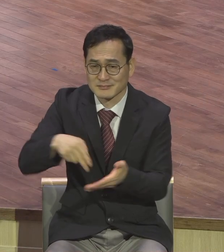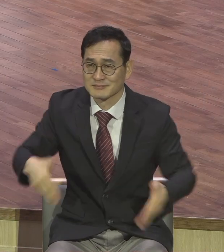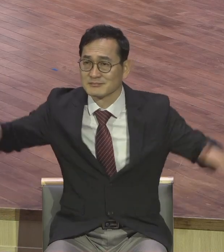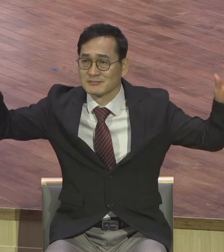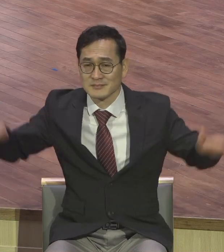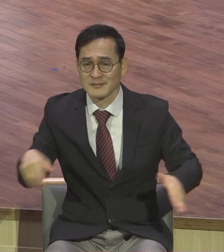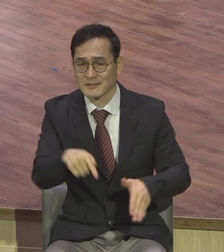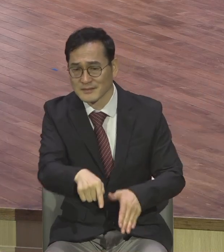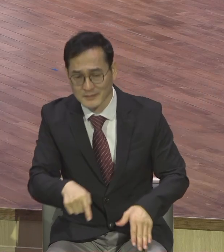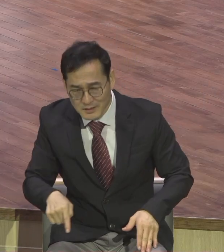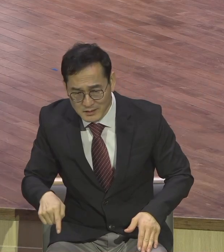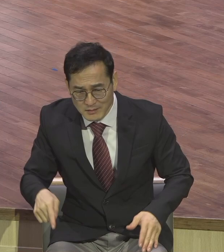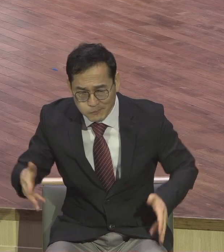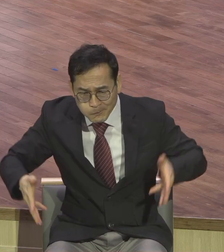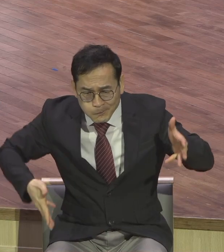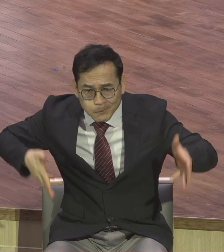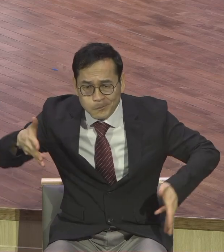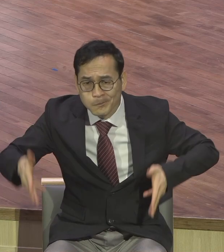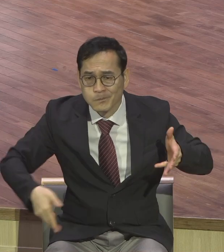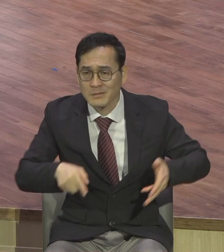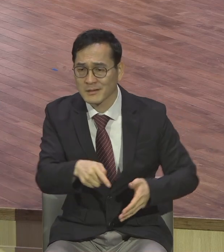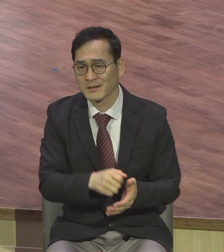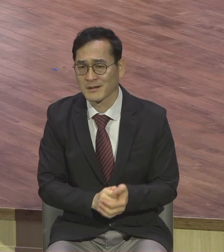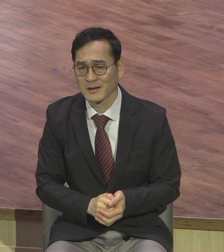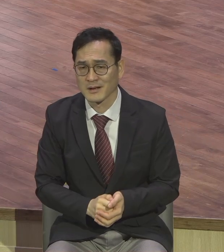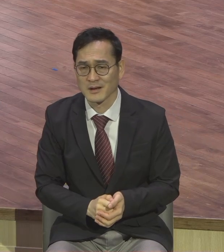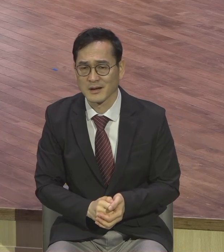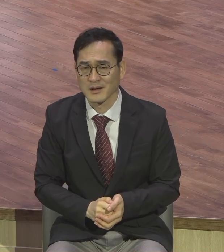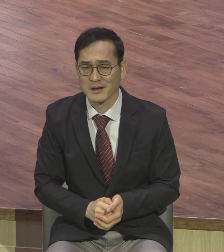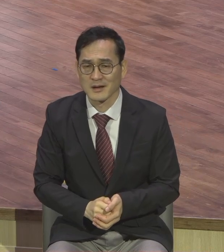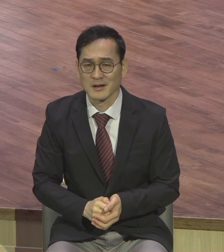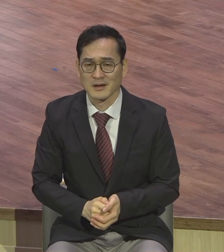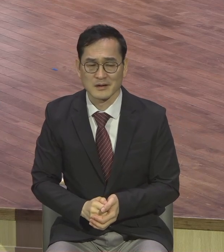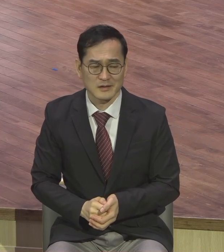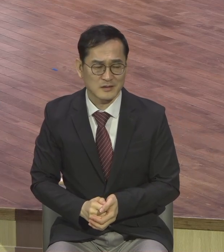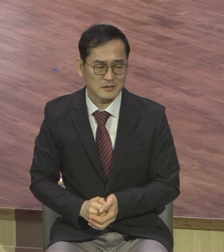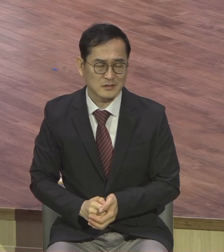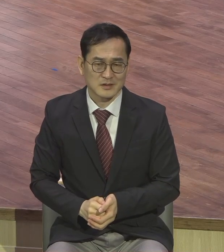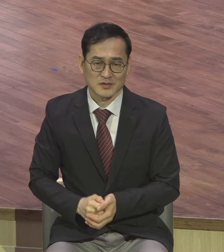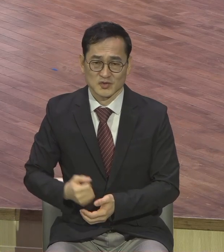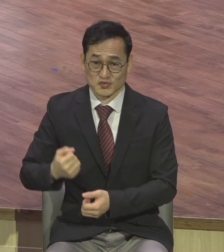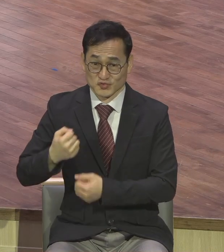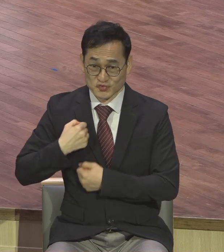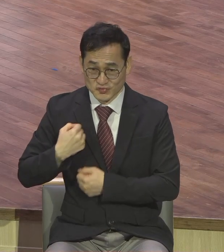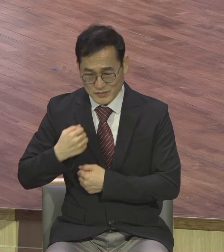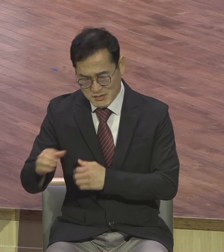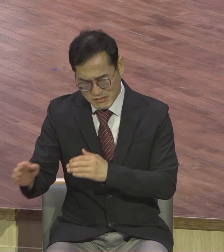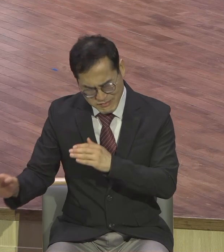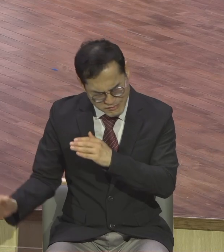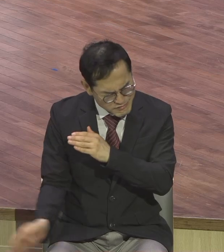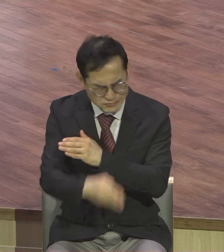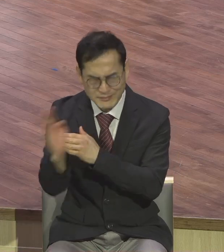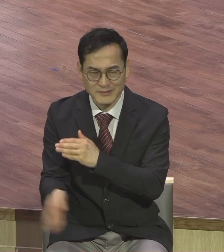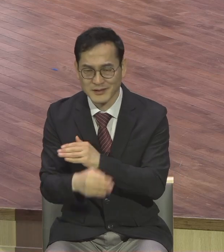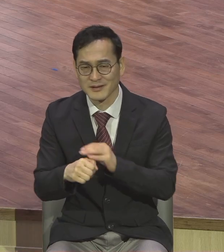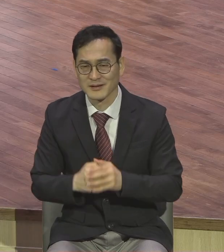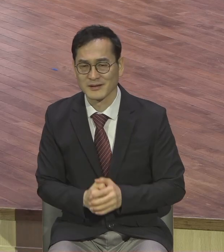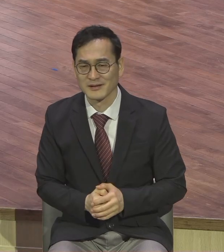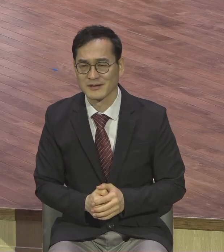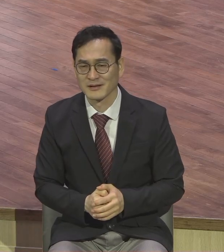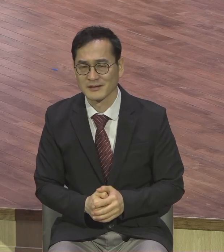전혀 훈련되잖아. 오합지졸들 5만 명. 아, 목숨 건 7만 명 되겠어요? 게임이 안 되지.